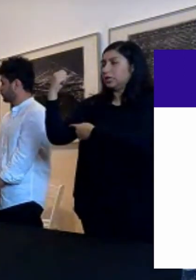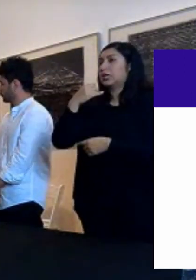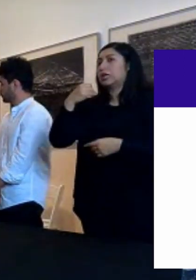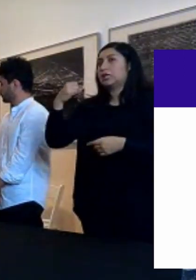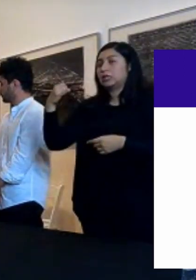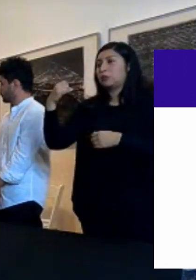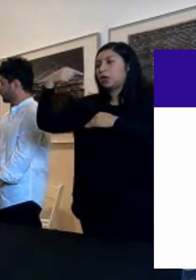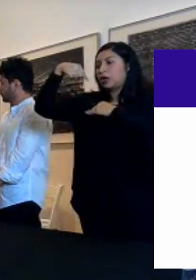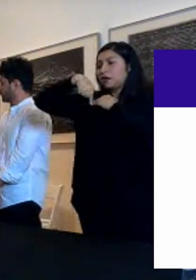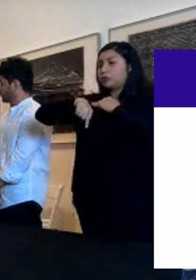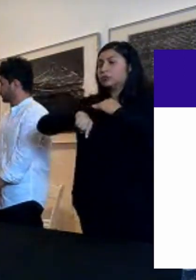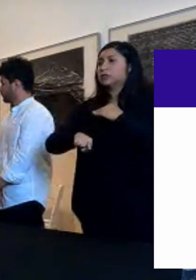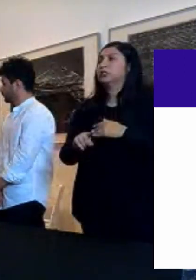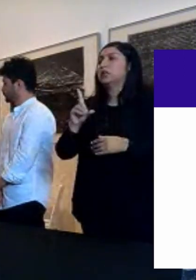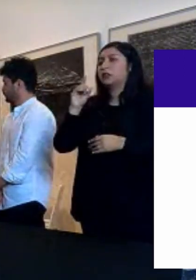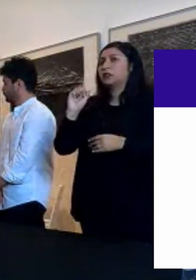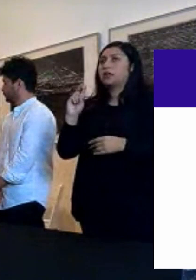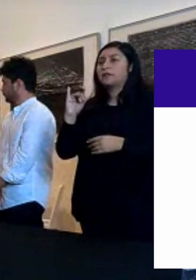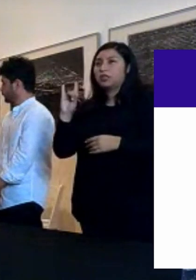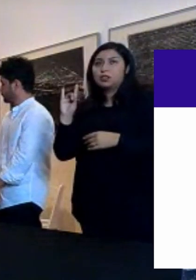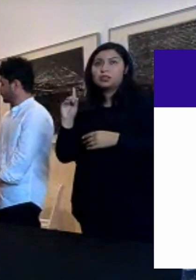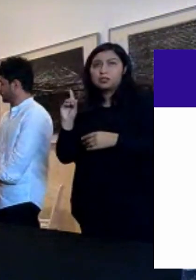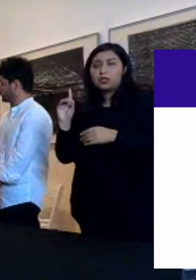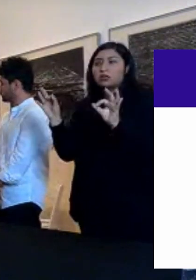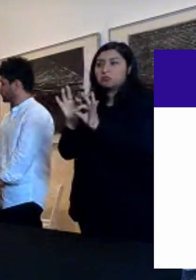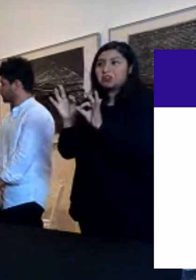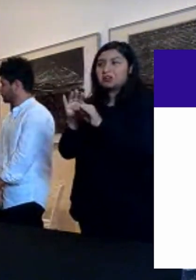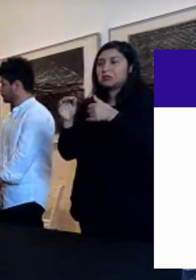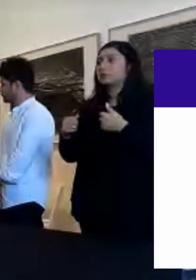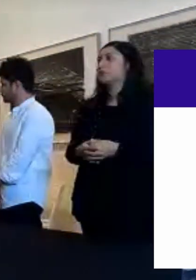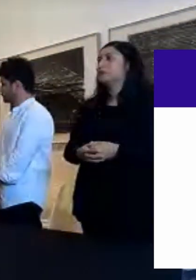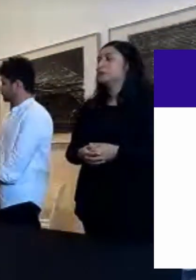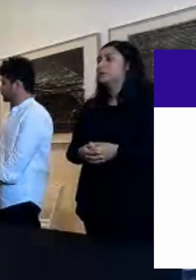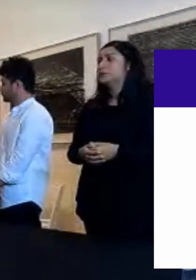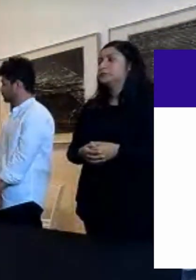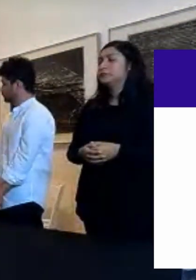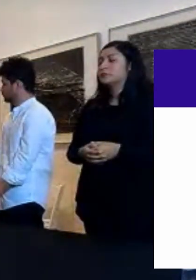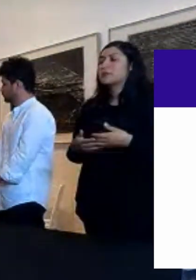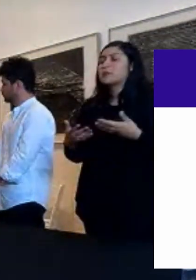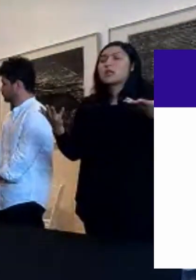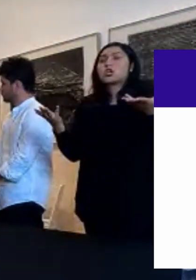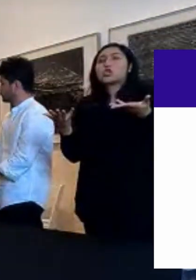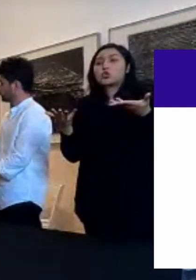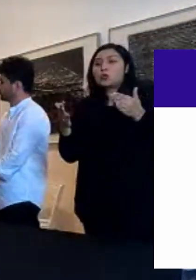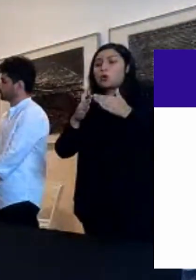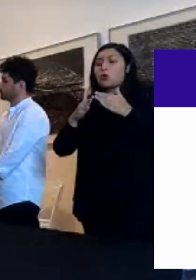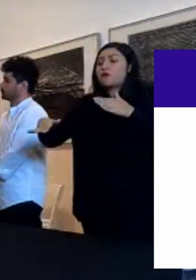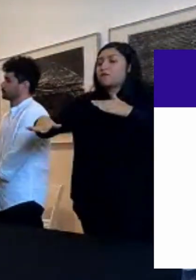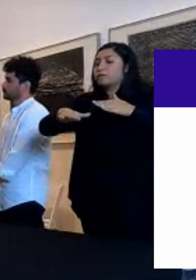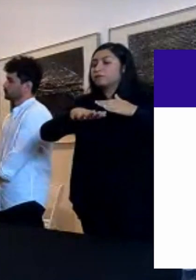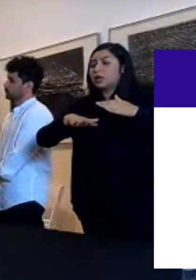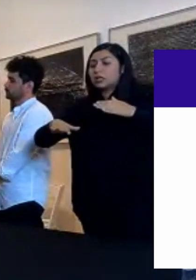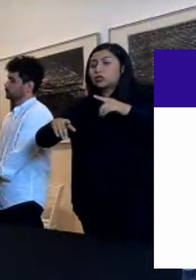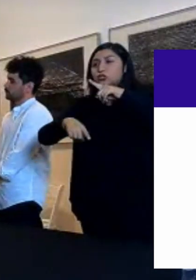a profundizar más David, en relación a cómo los barrios, los territorios